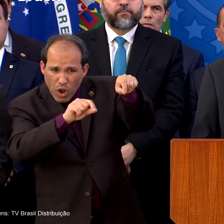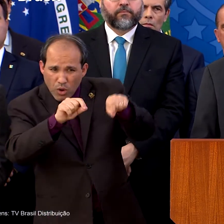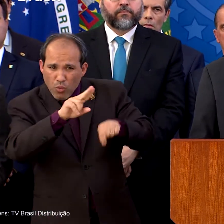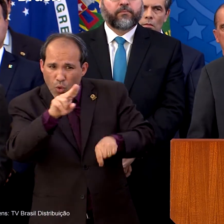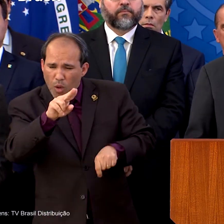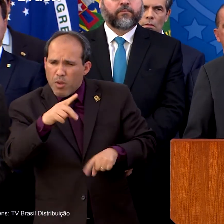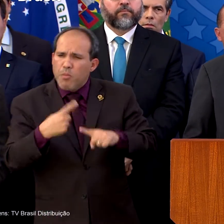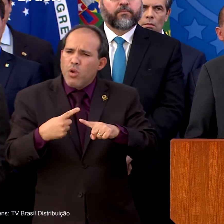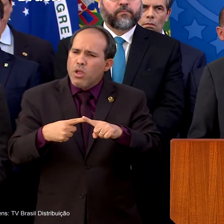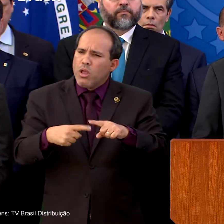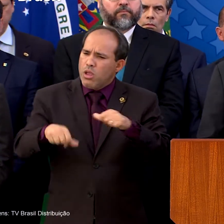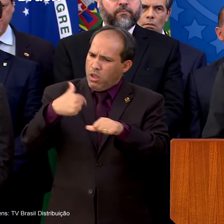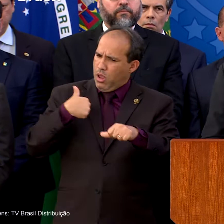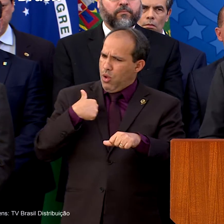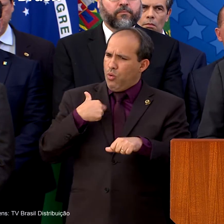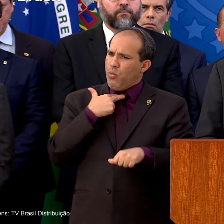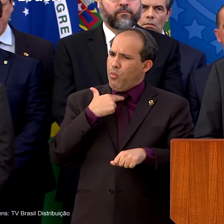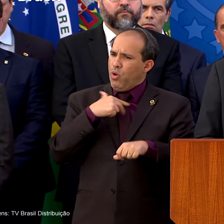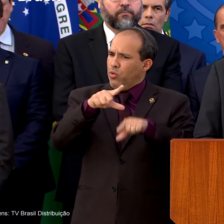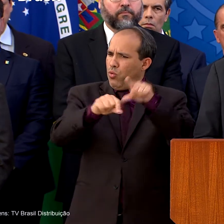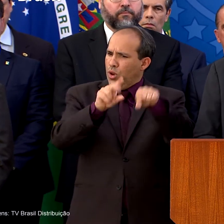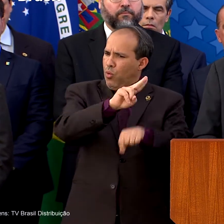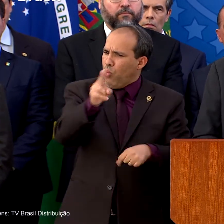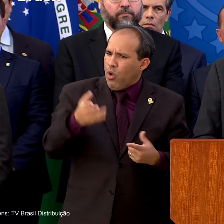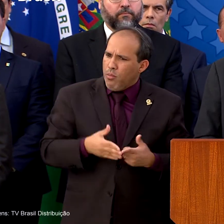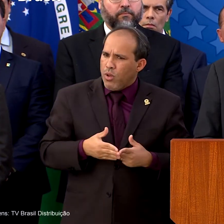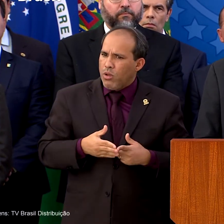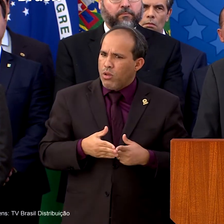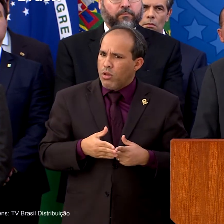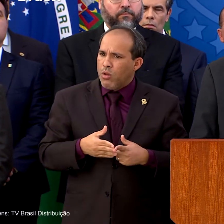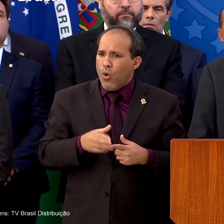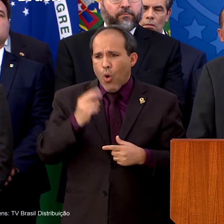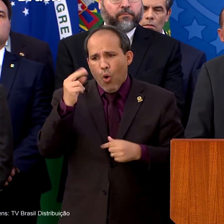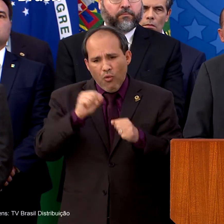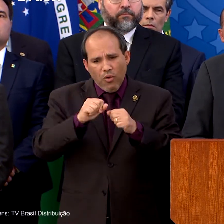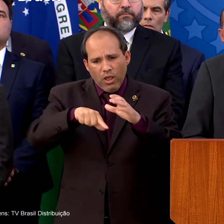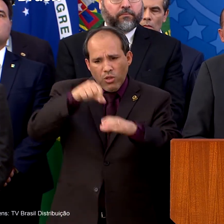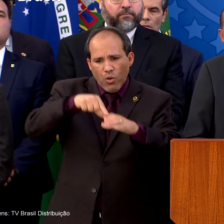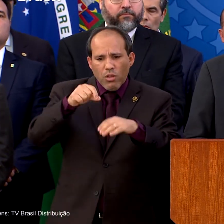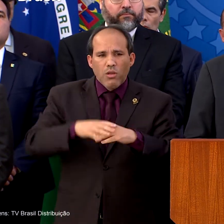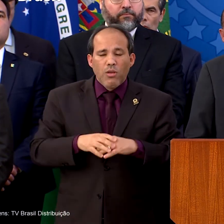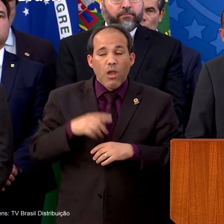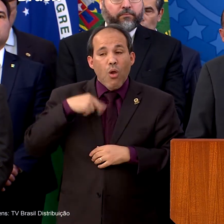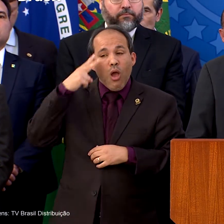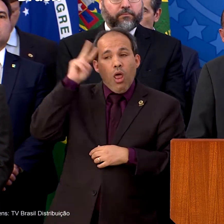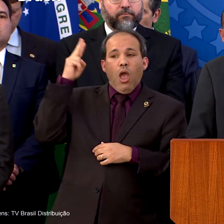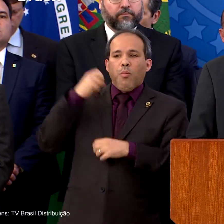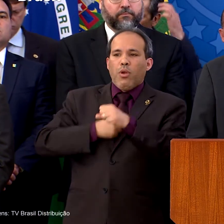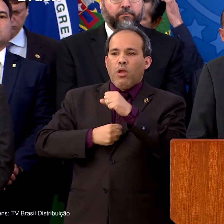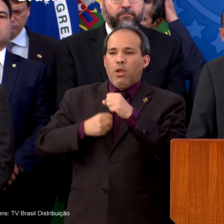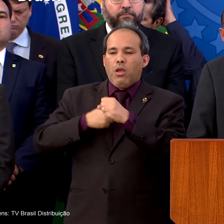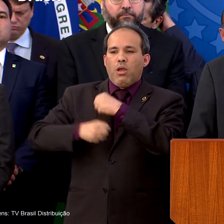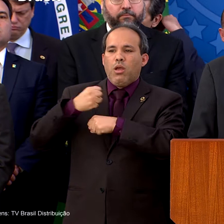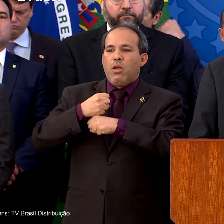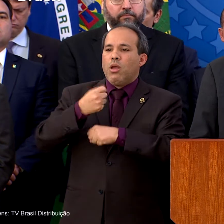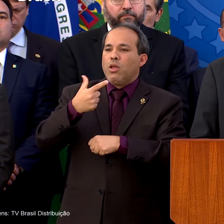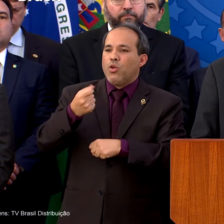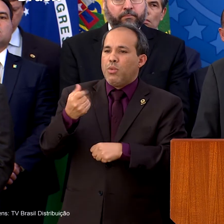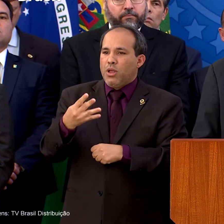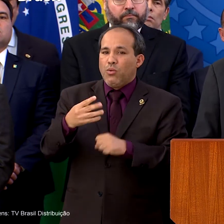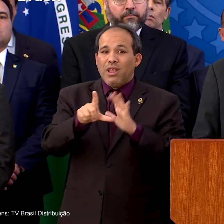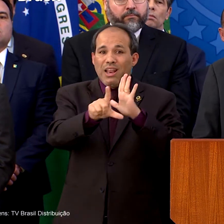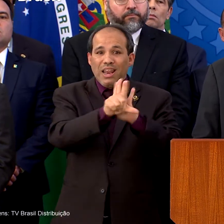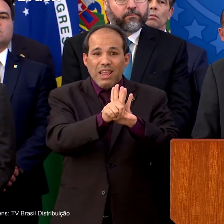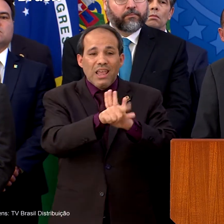um de consenso entre nós dois e eu lembrei da lei 2014 que indicação é